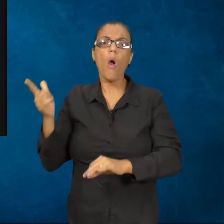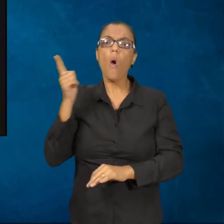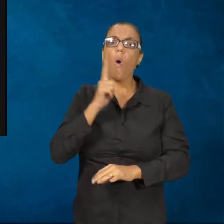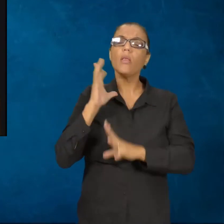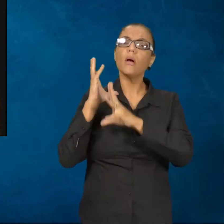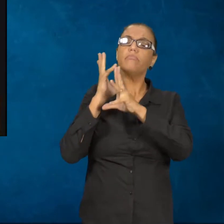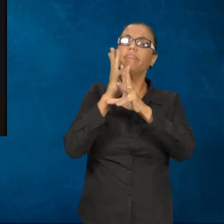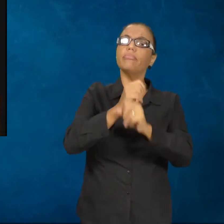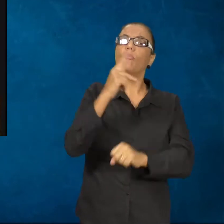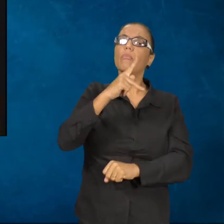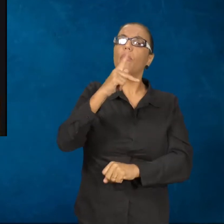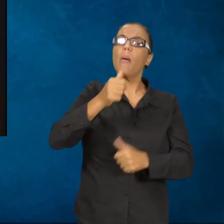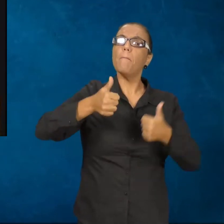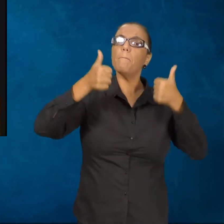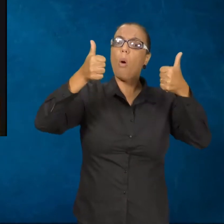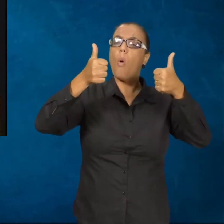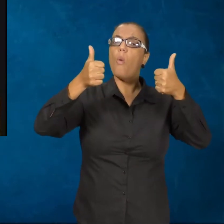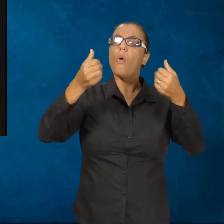nota?